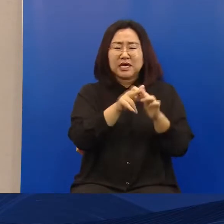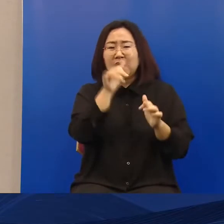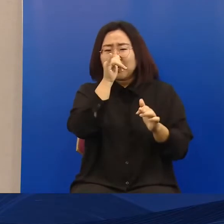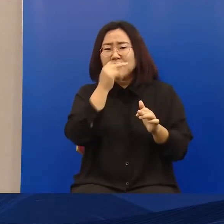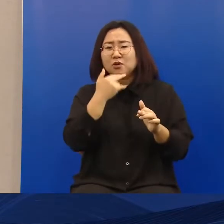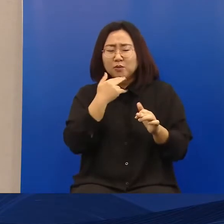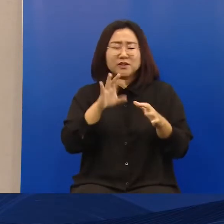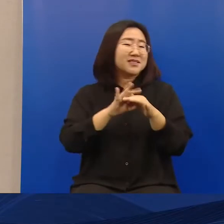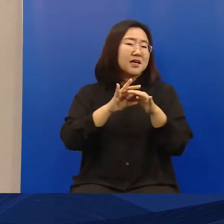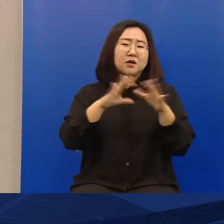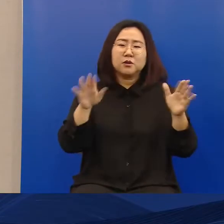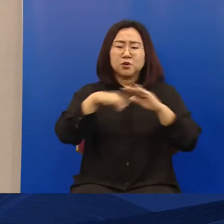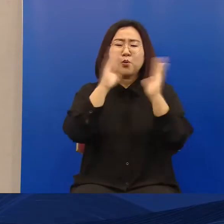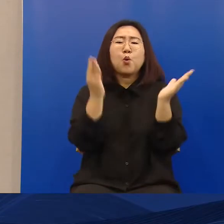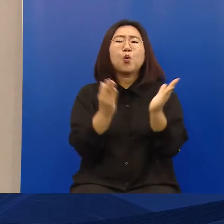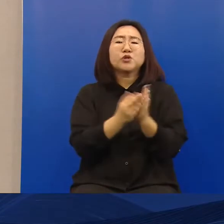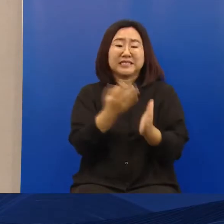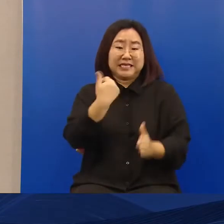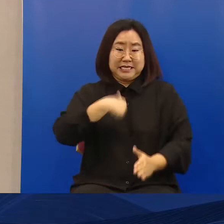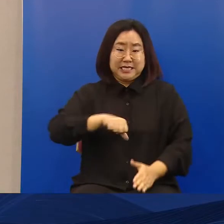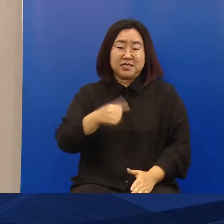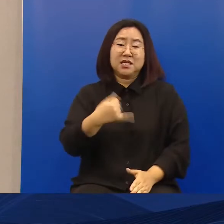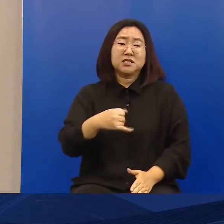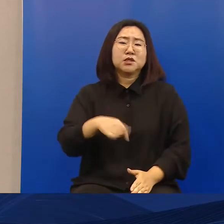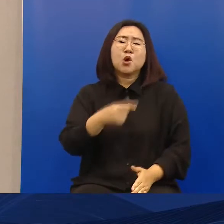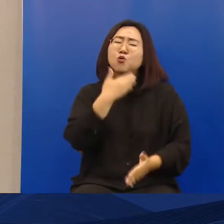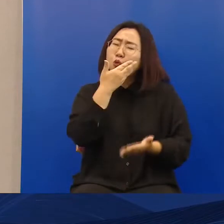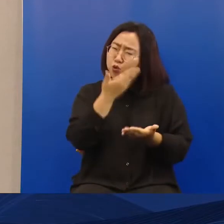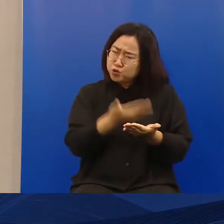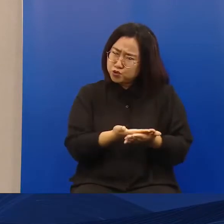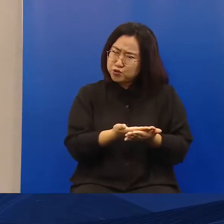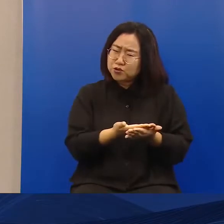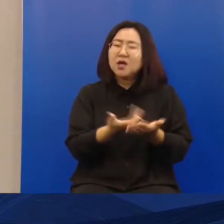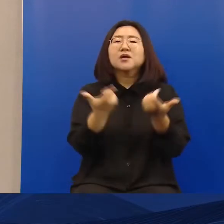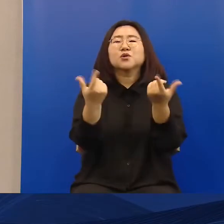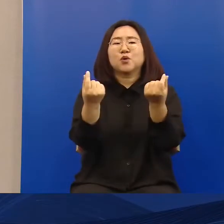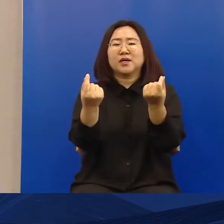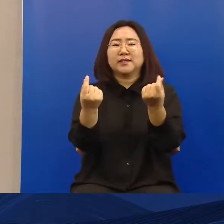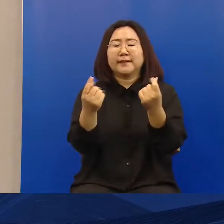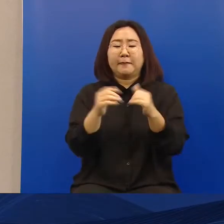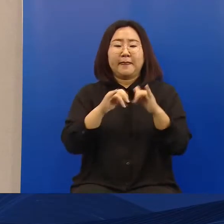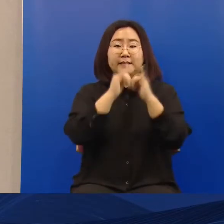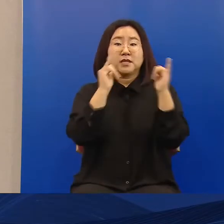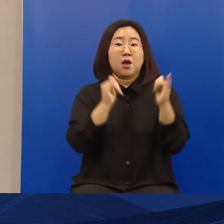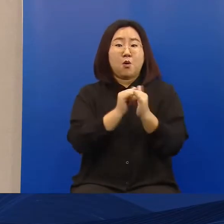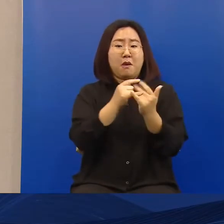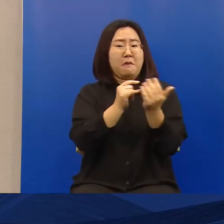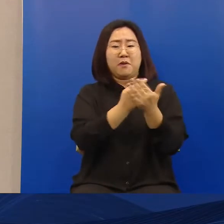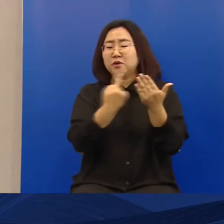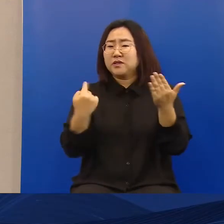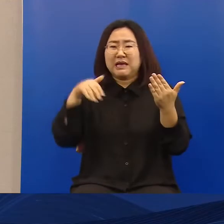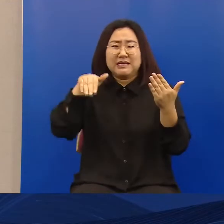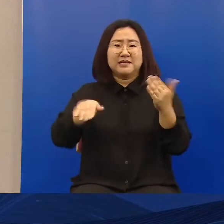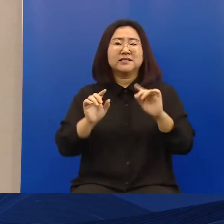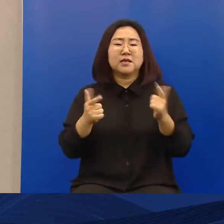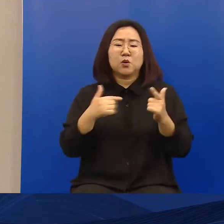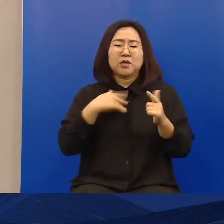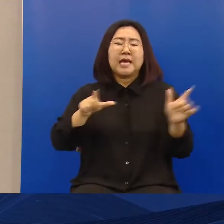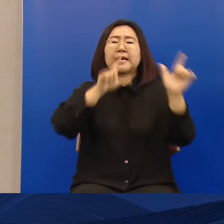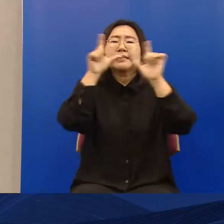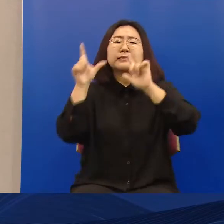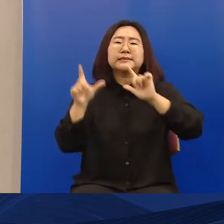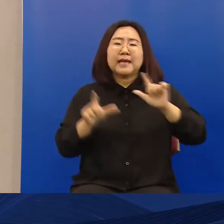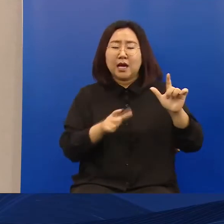없든 모든 자식이 소중하잖아요. 그러니까 이들이 사회에서 도태되지 않고 자기 삶을 영위하기